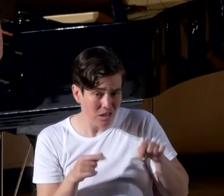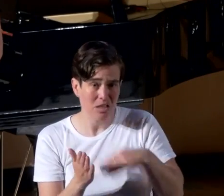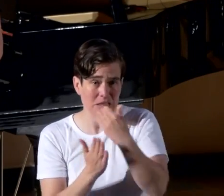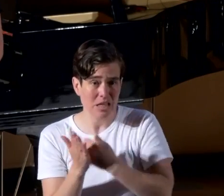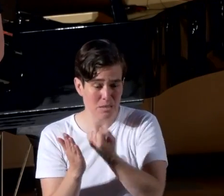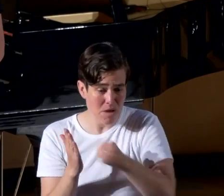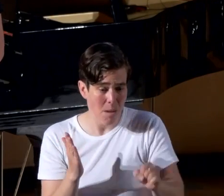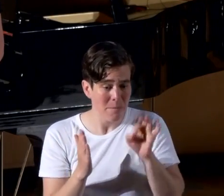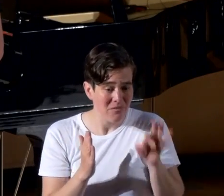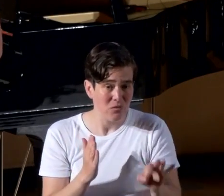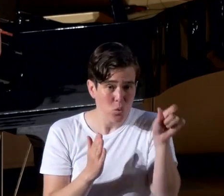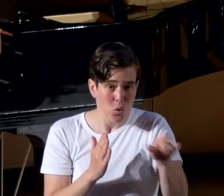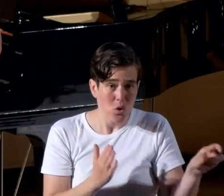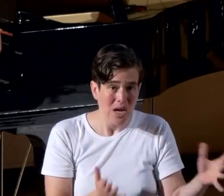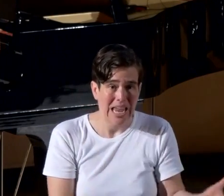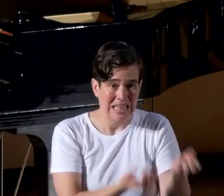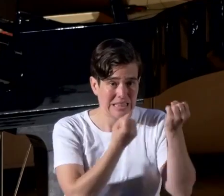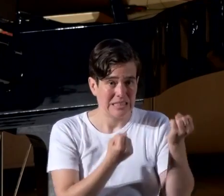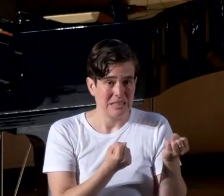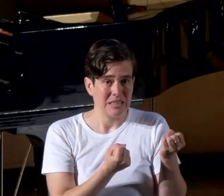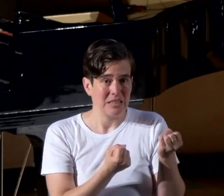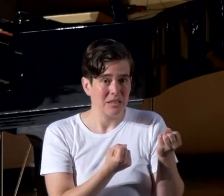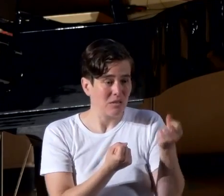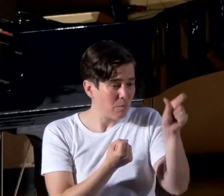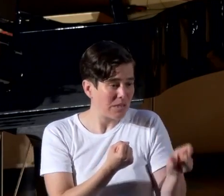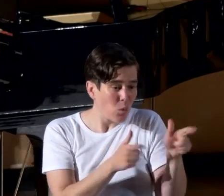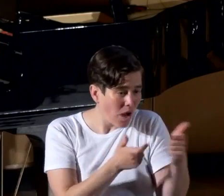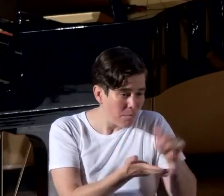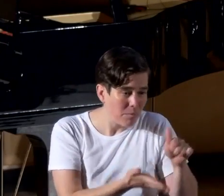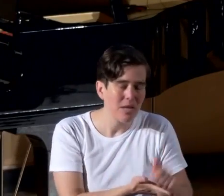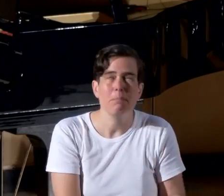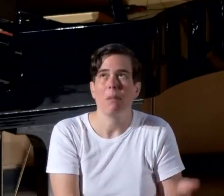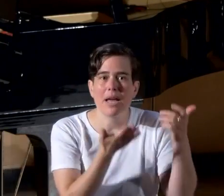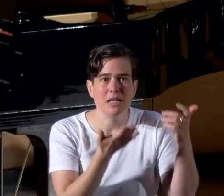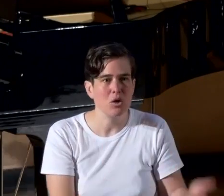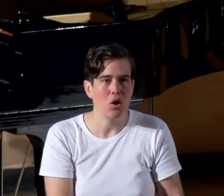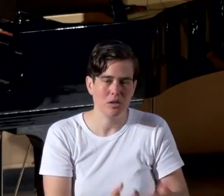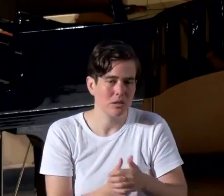zu machen, um Leben zu retten und die Gesundheit von Menschen zu erhalten.